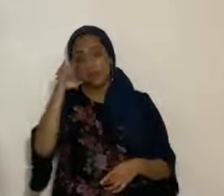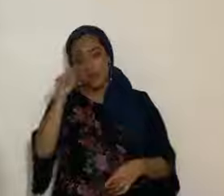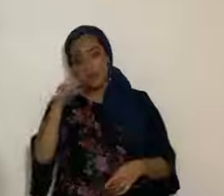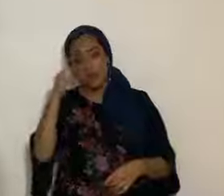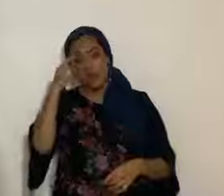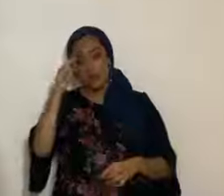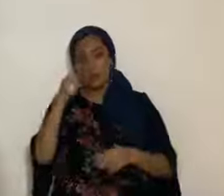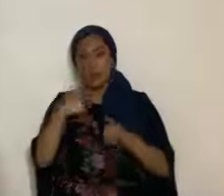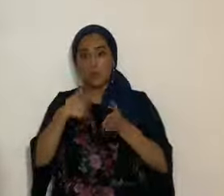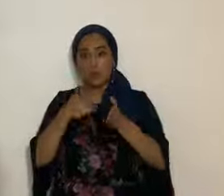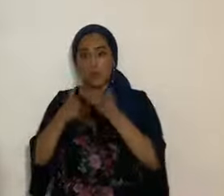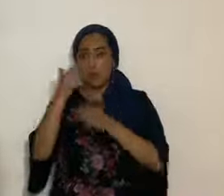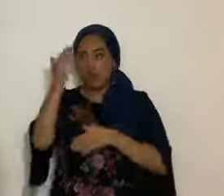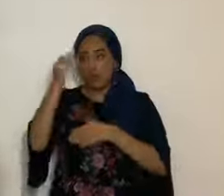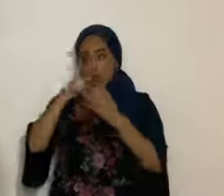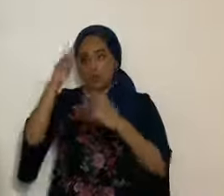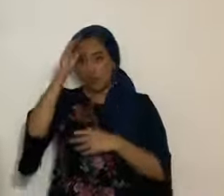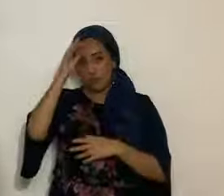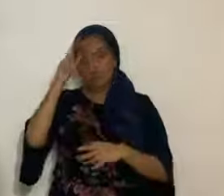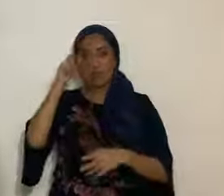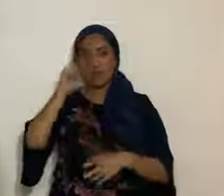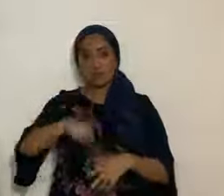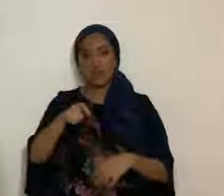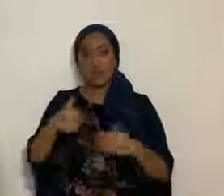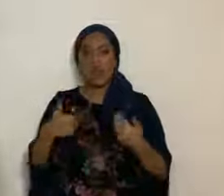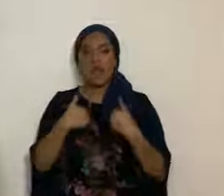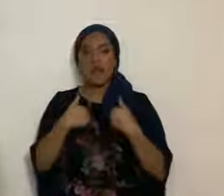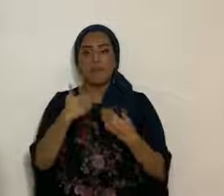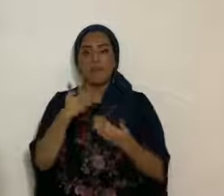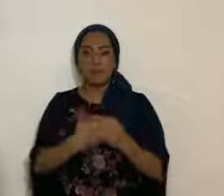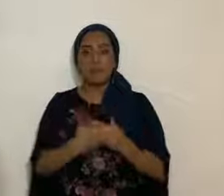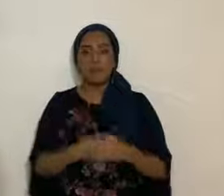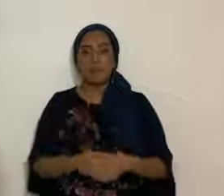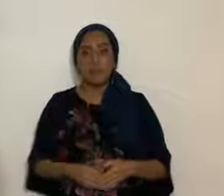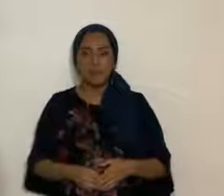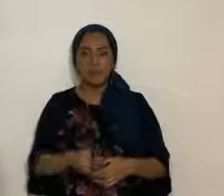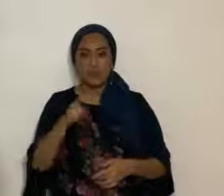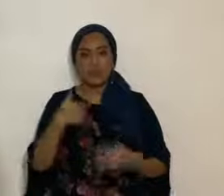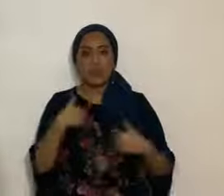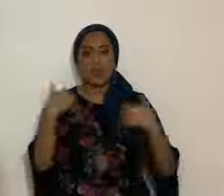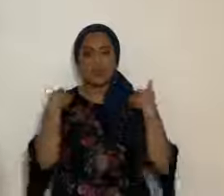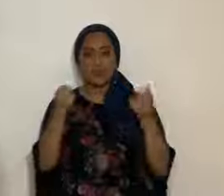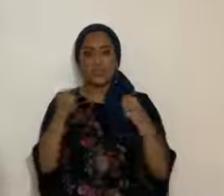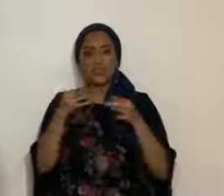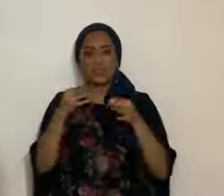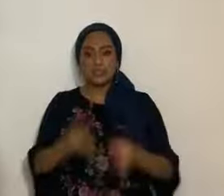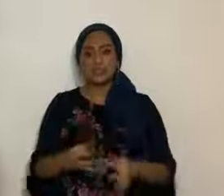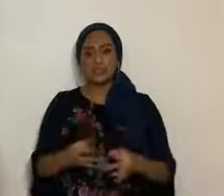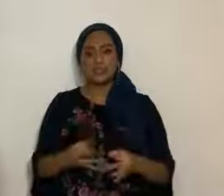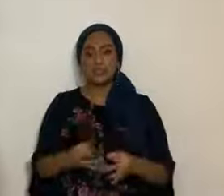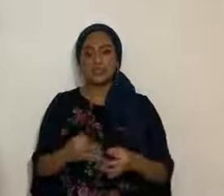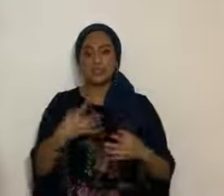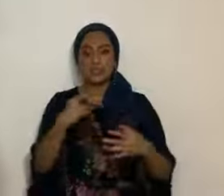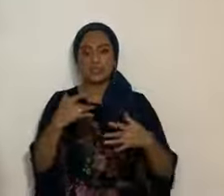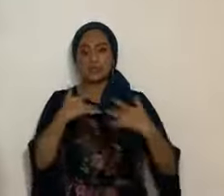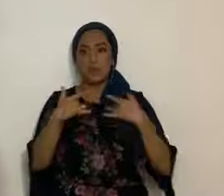servir al Eterno se necesita tener un carácter, se necesita tener valor, decisión y entusiasmo, como vamos